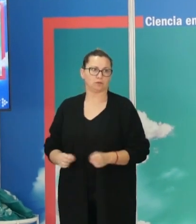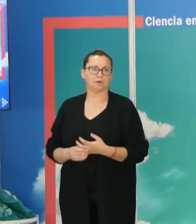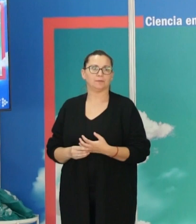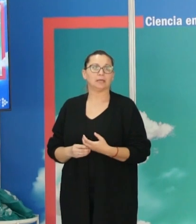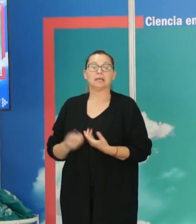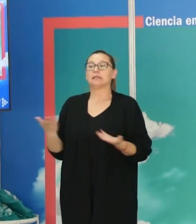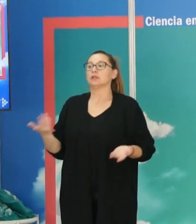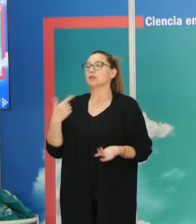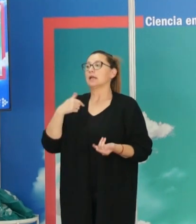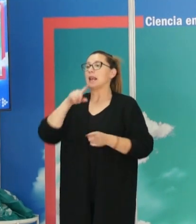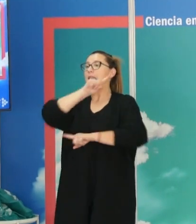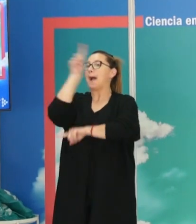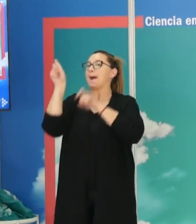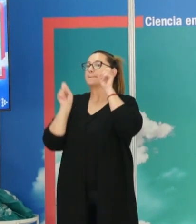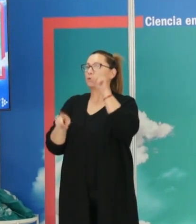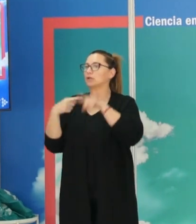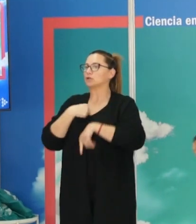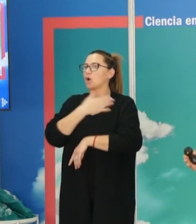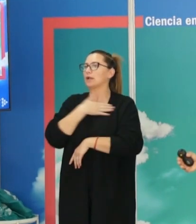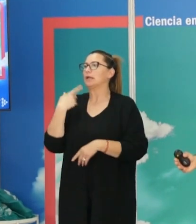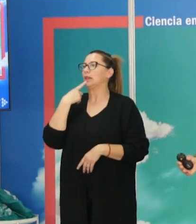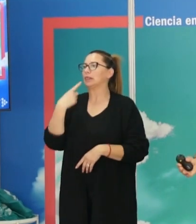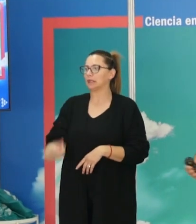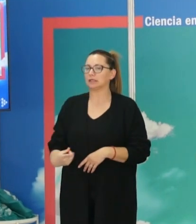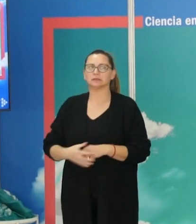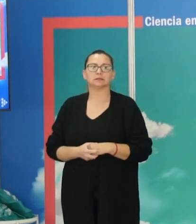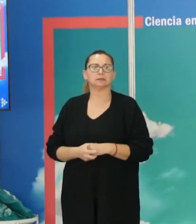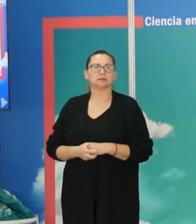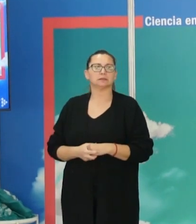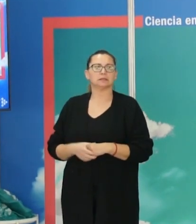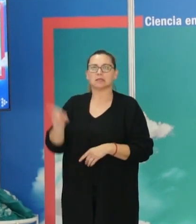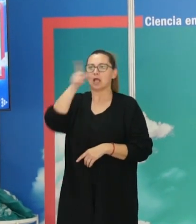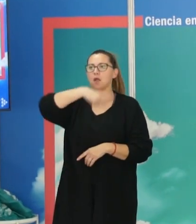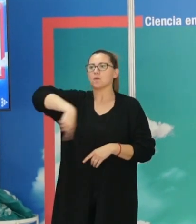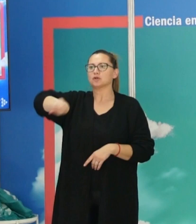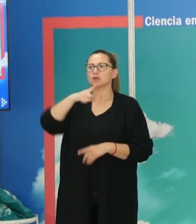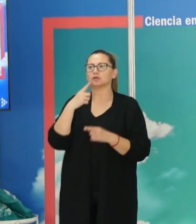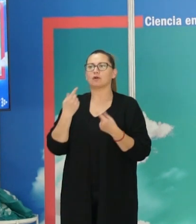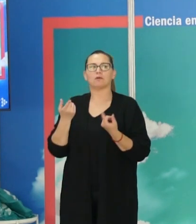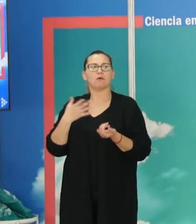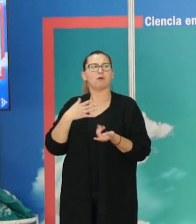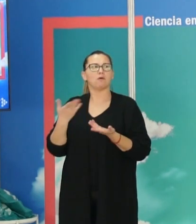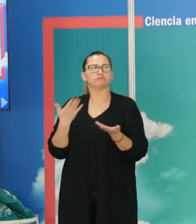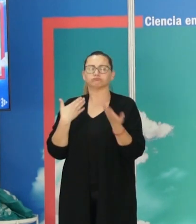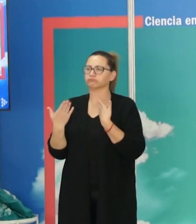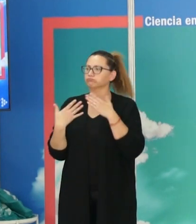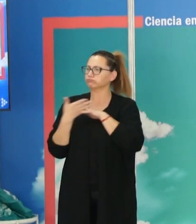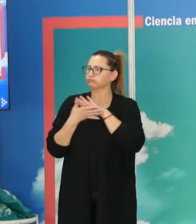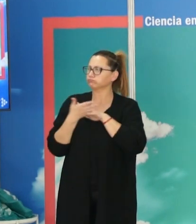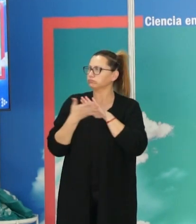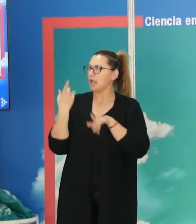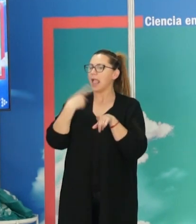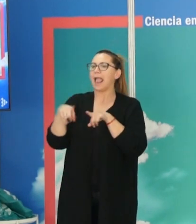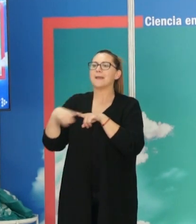Y la pregunta que yo me quiero formular y que quiero que discutamos es ¿qué elementos